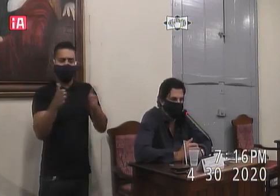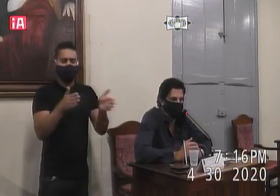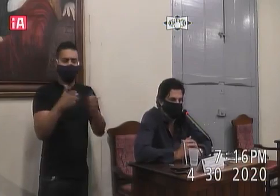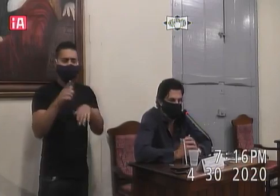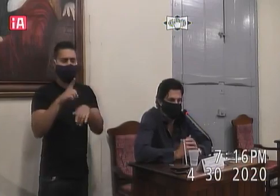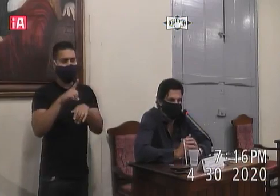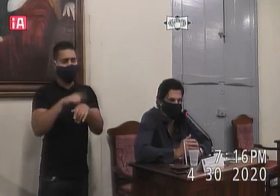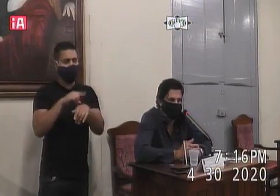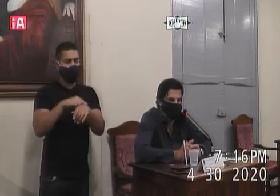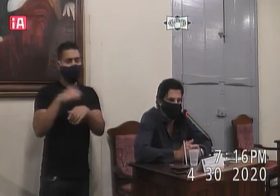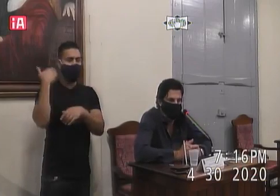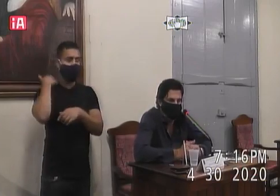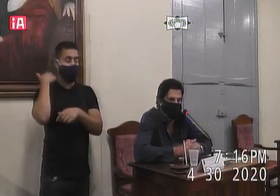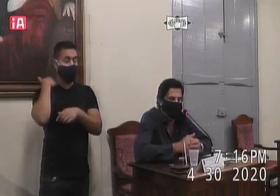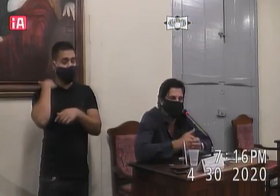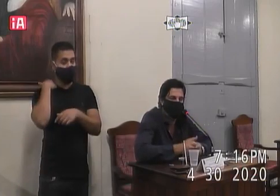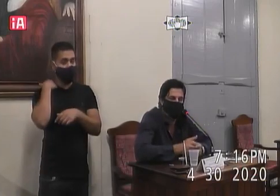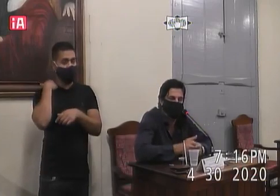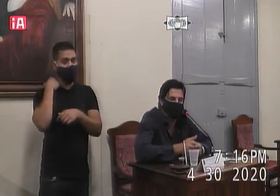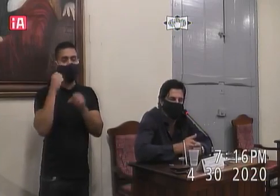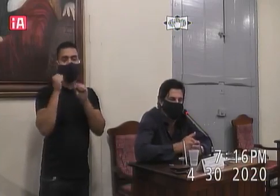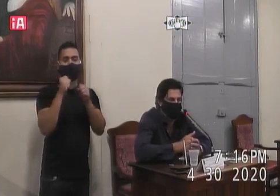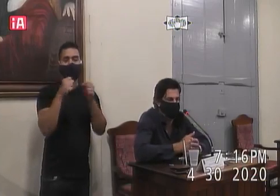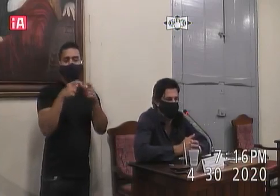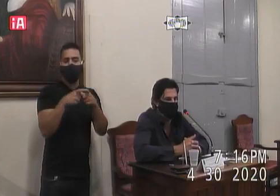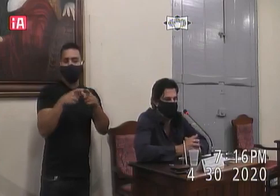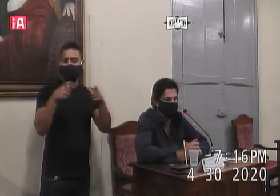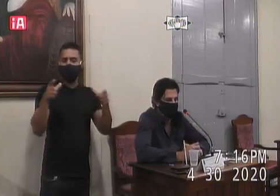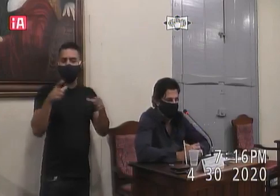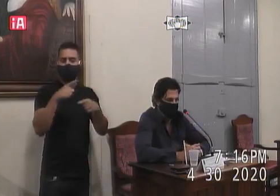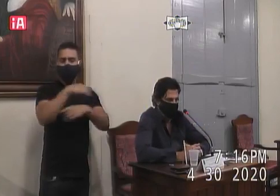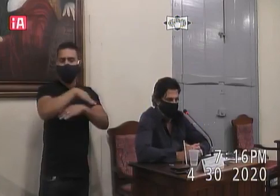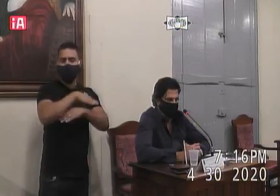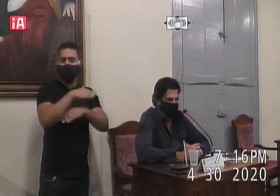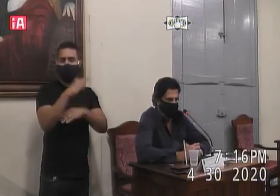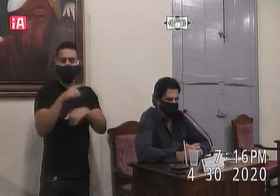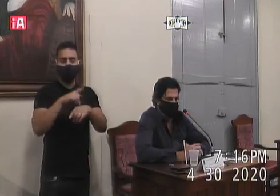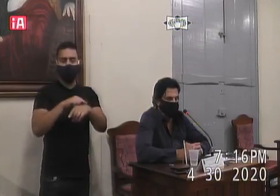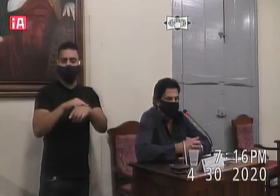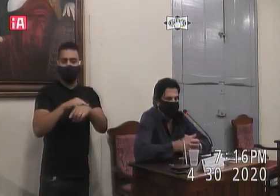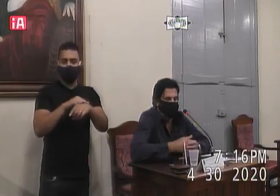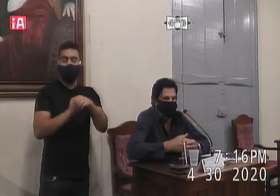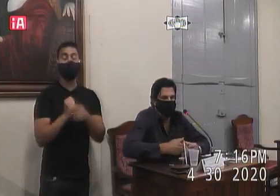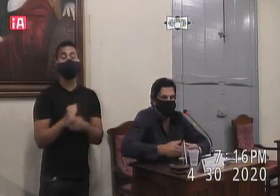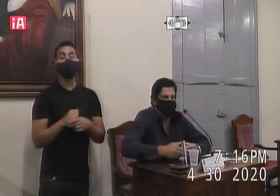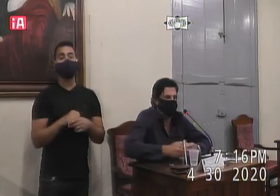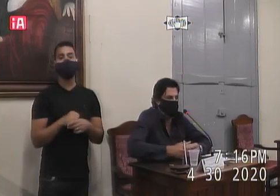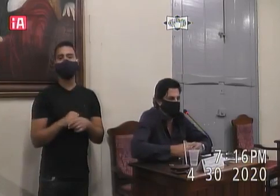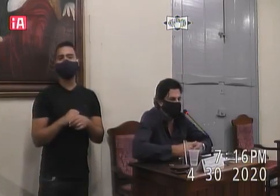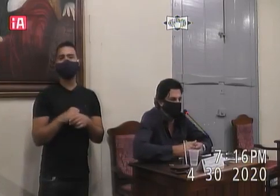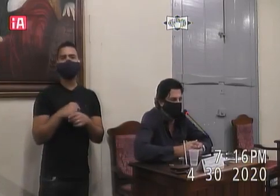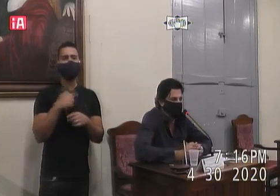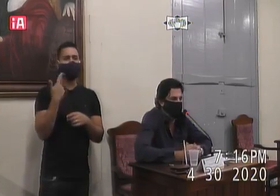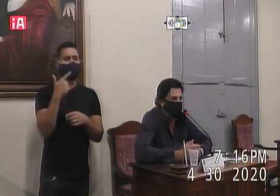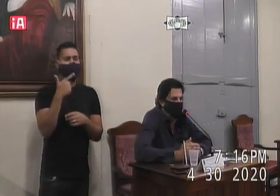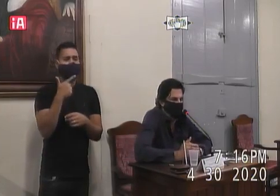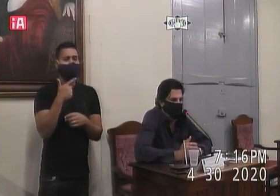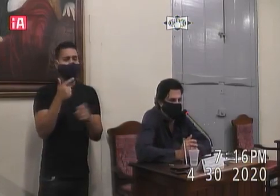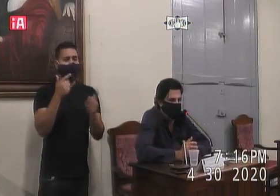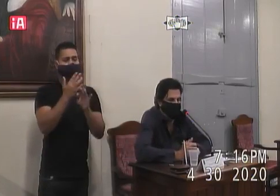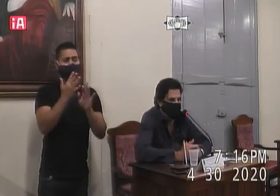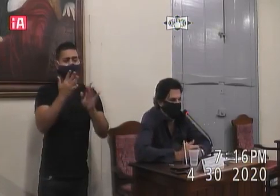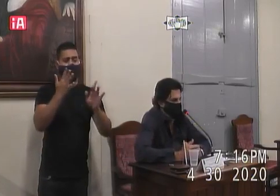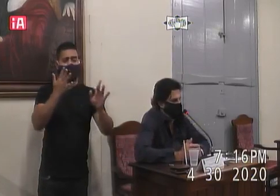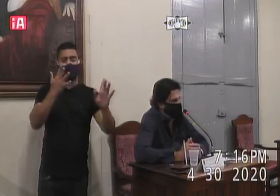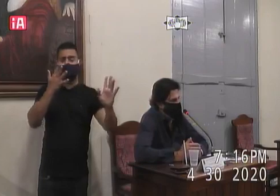flexibilização do horário das agências bancárias, para que possa ser ampliado esse horário, para que não possam ocorrer essas filas